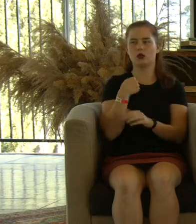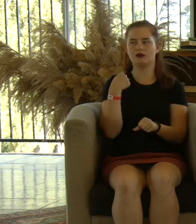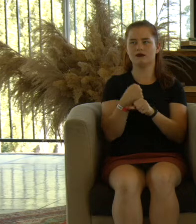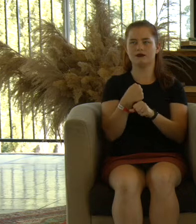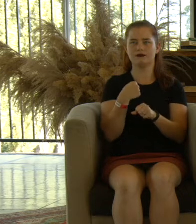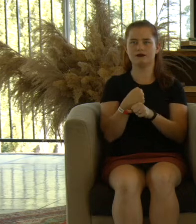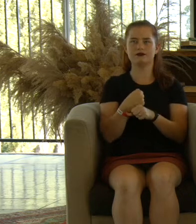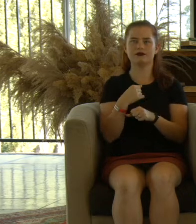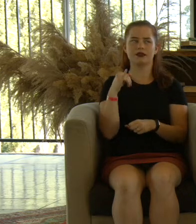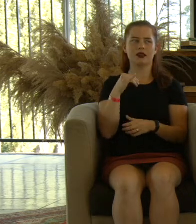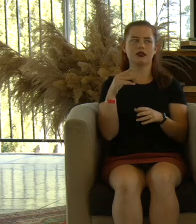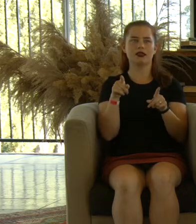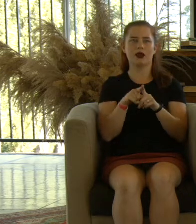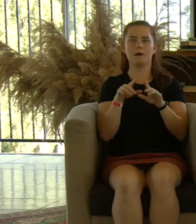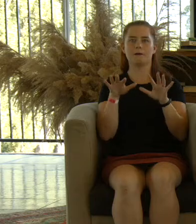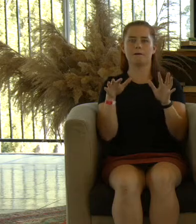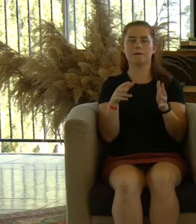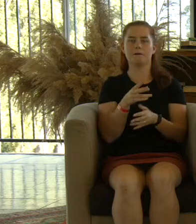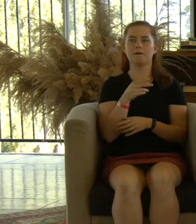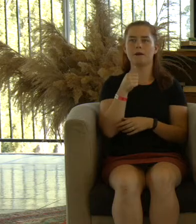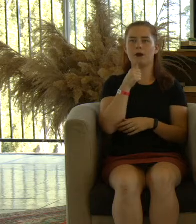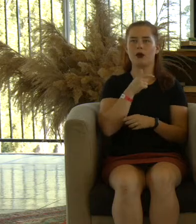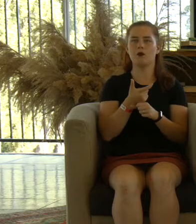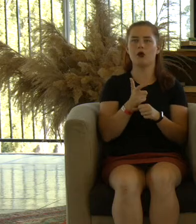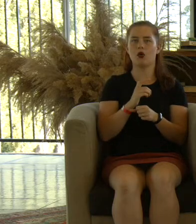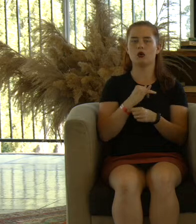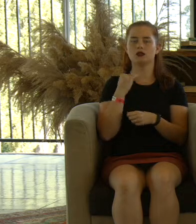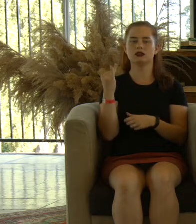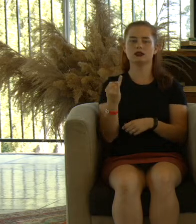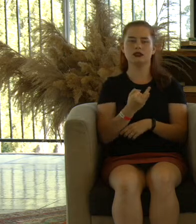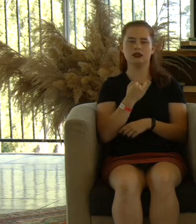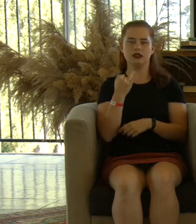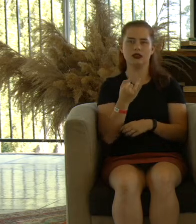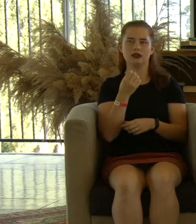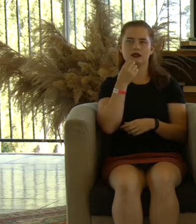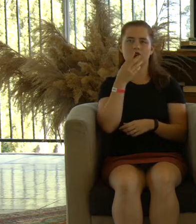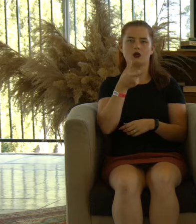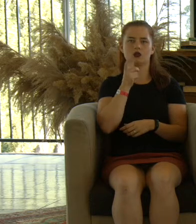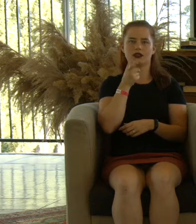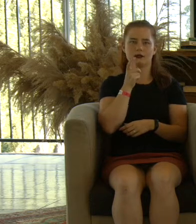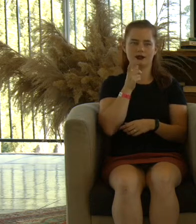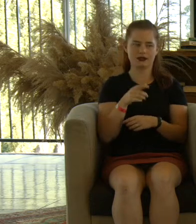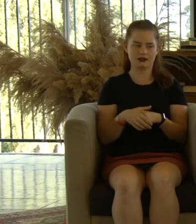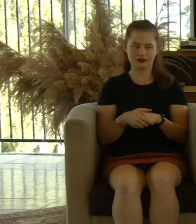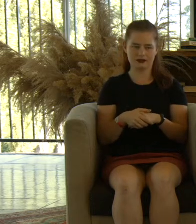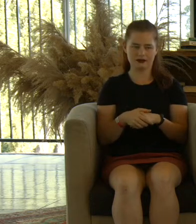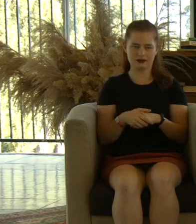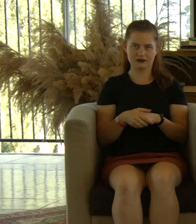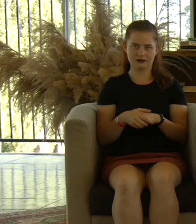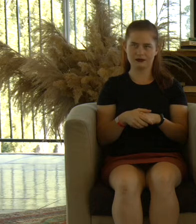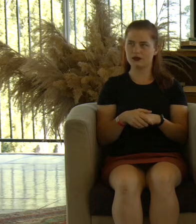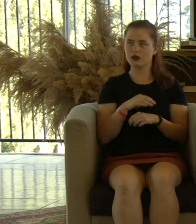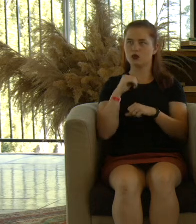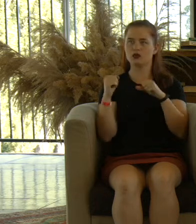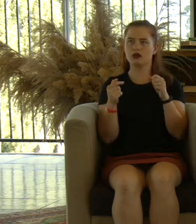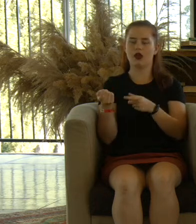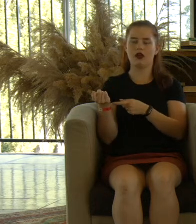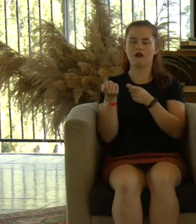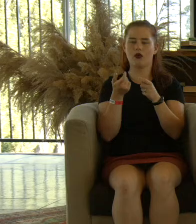легкий. И так происходит пятнат. Попробуйте очень интересные, классные напитки. Вот ребята возят